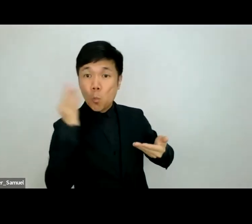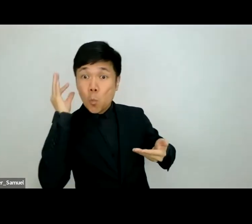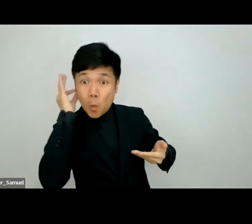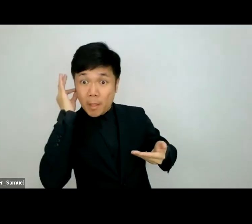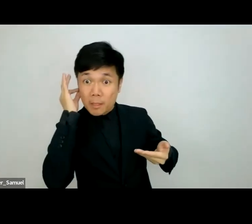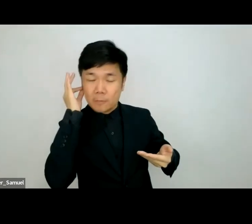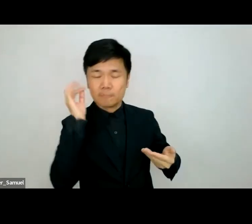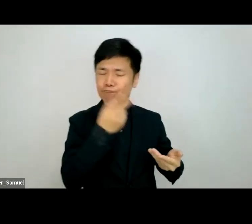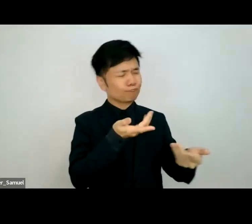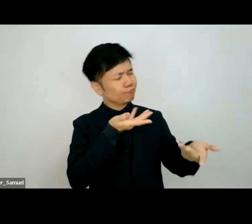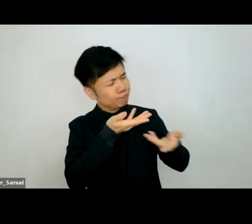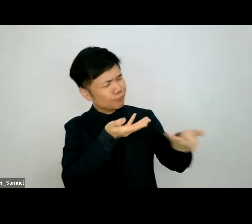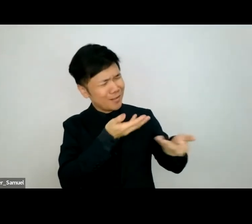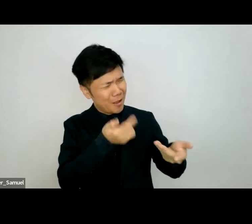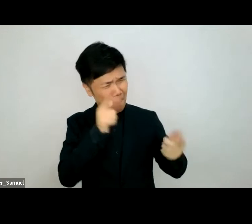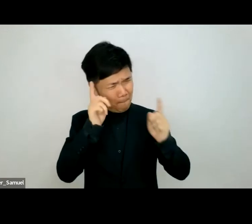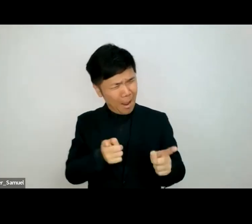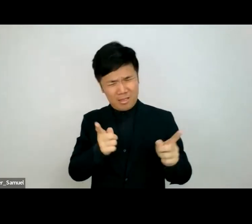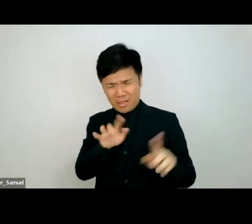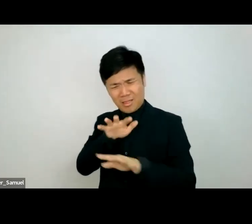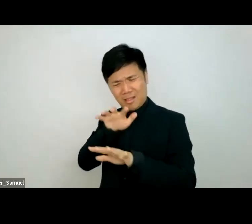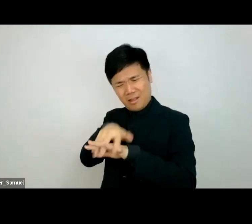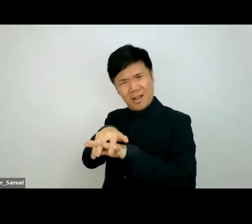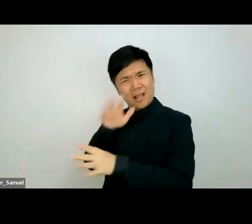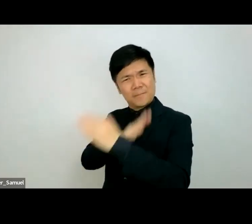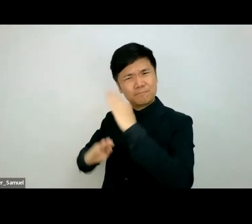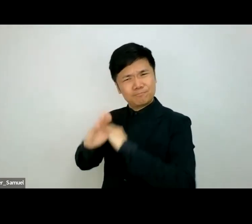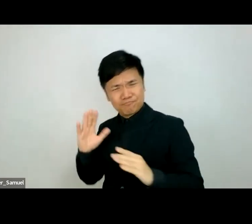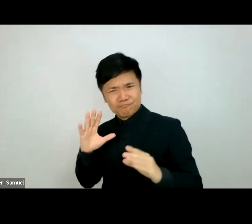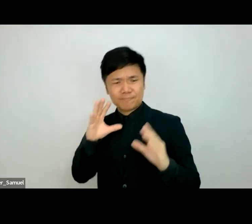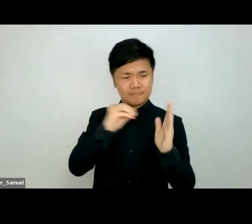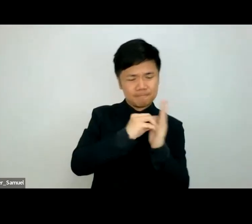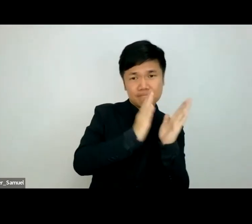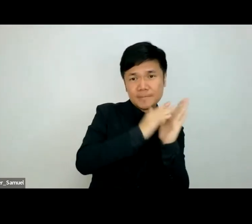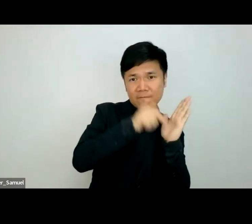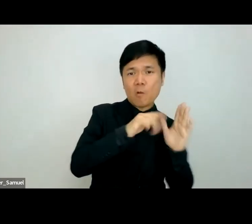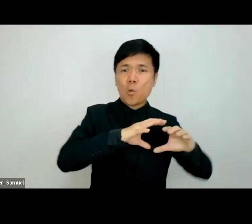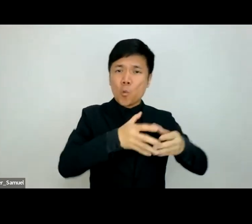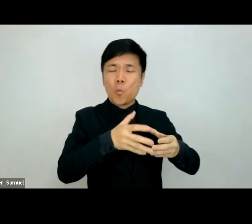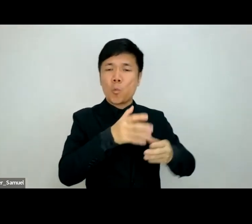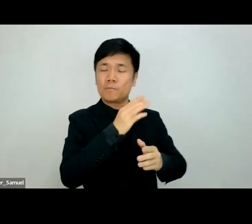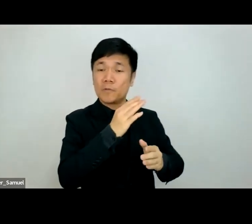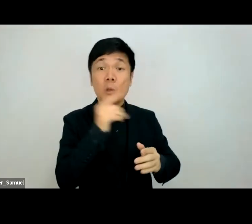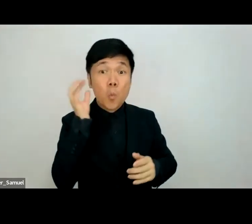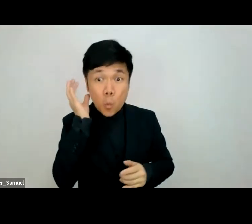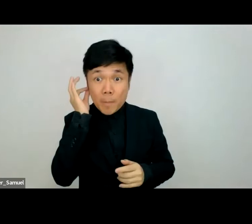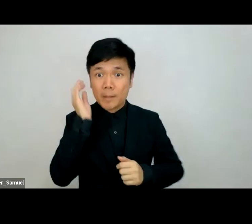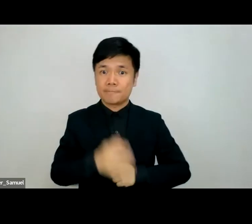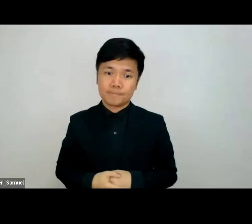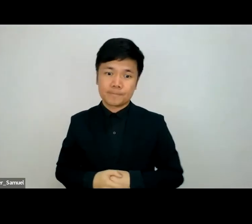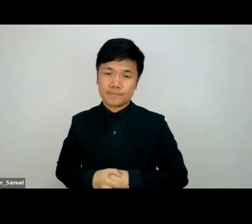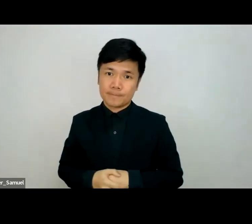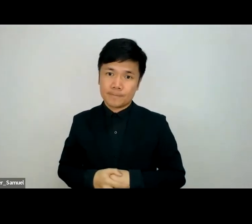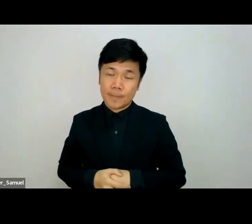des femmes pour mettre la situation des femmes indigènes en situation de handicap au cœur